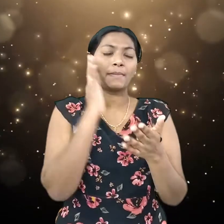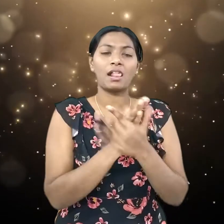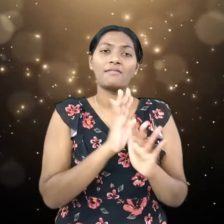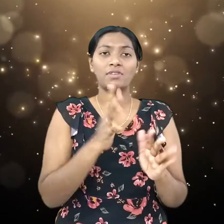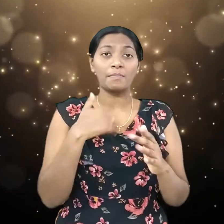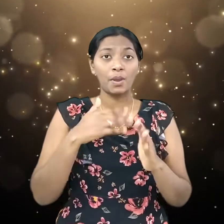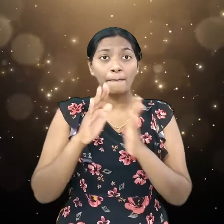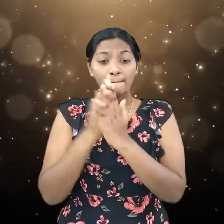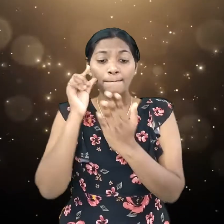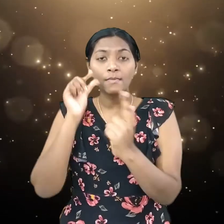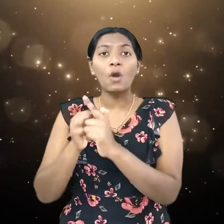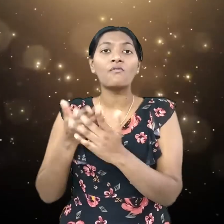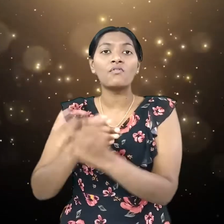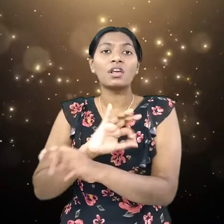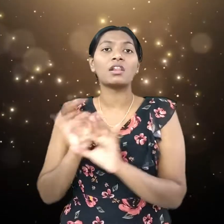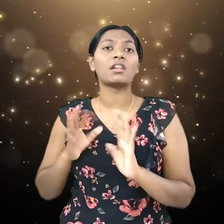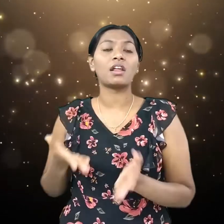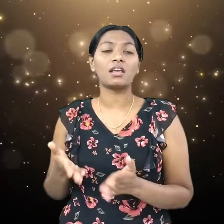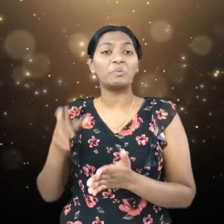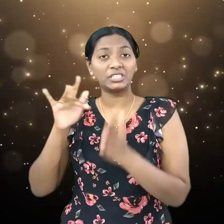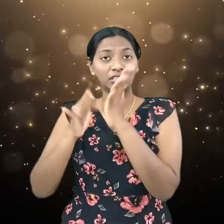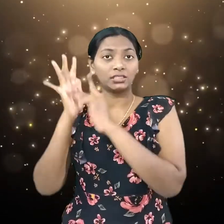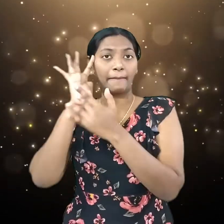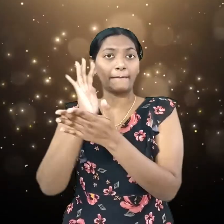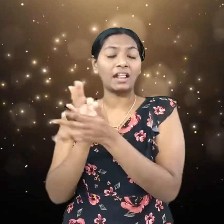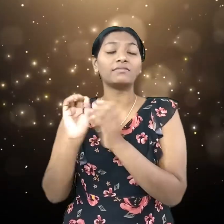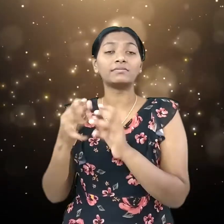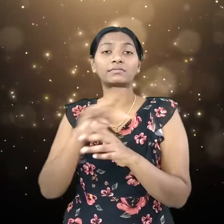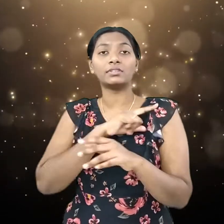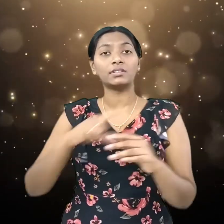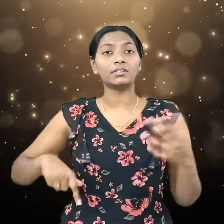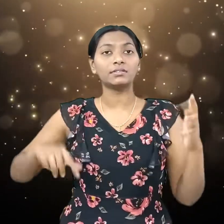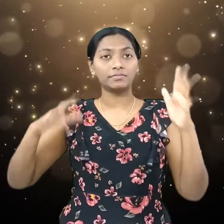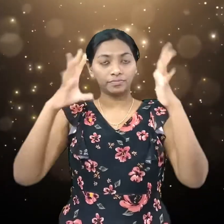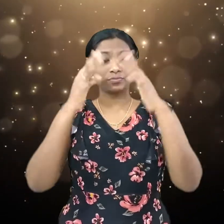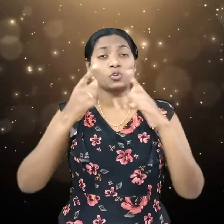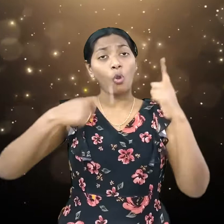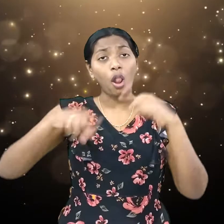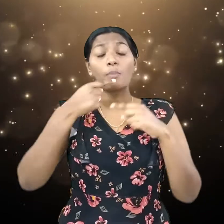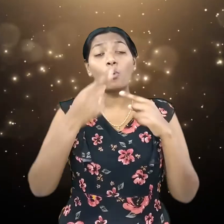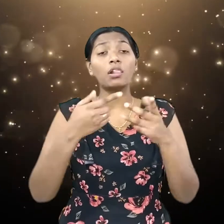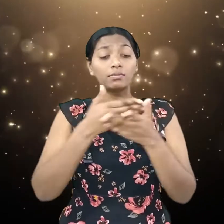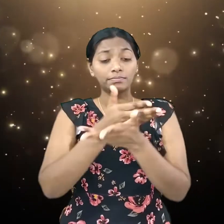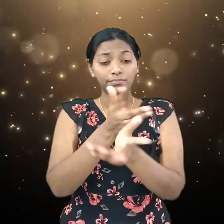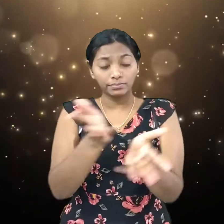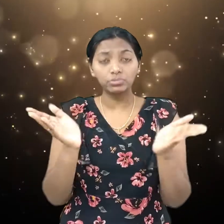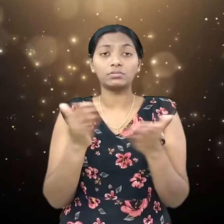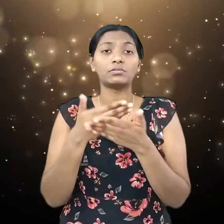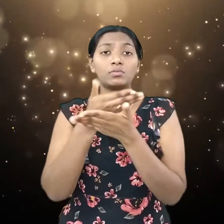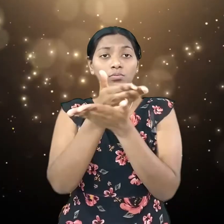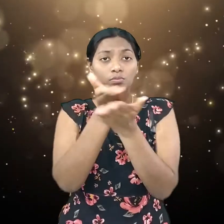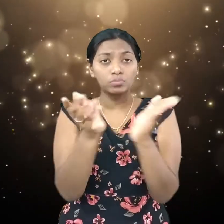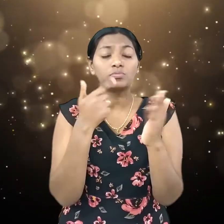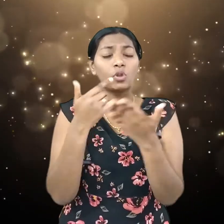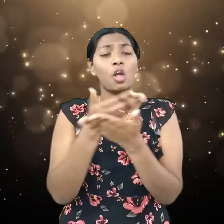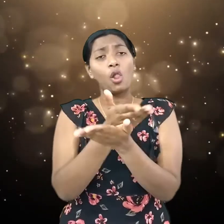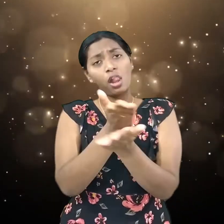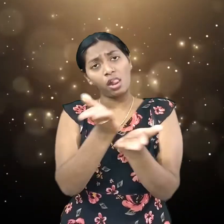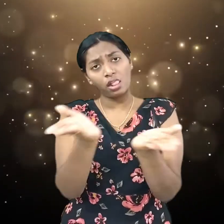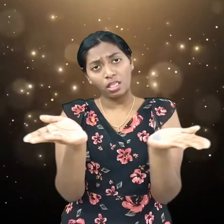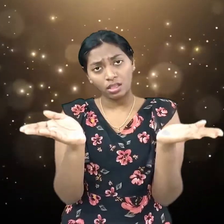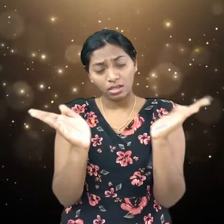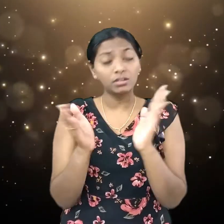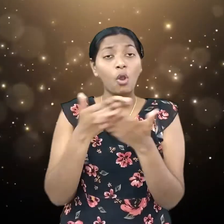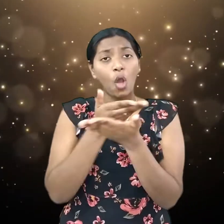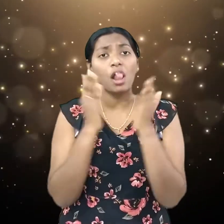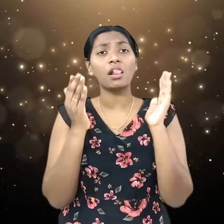हालेलुया। बोली सब पर, सब पर, सब पर। तो शर्माइएगा मत, सही ना, कोई आपसे कहे हे